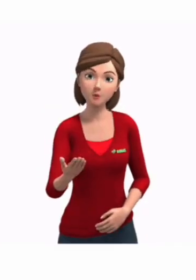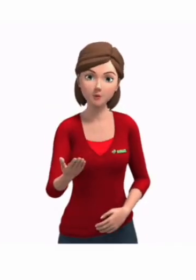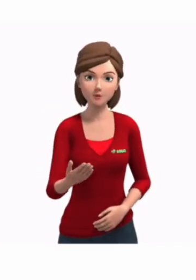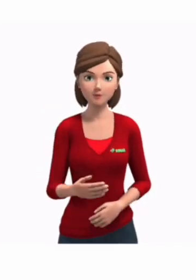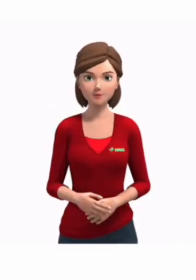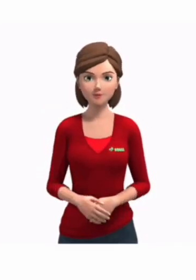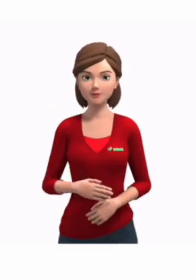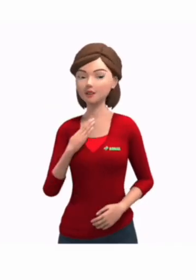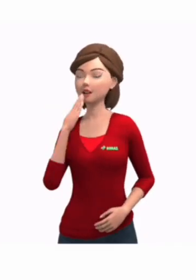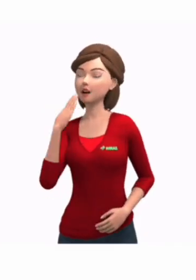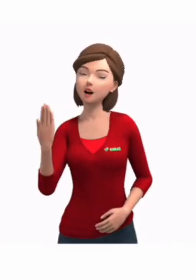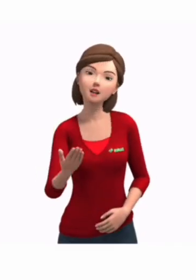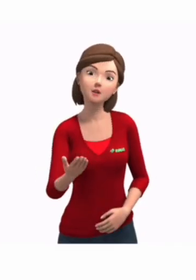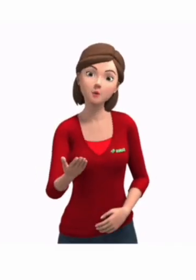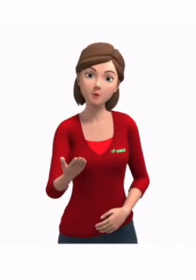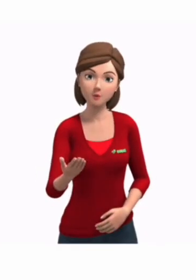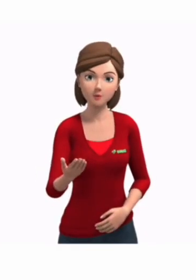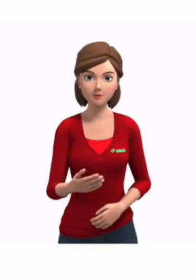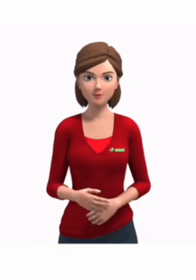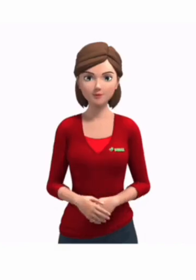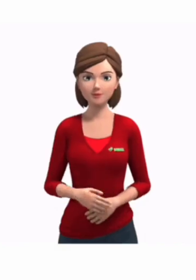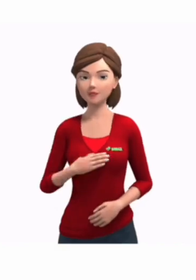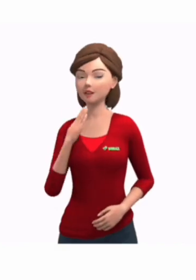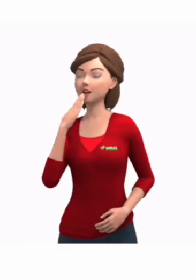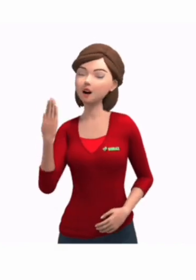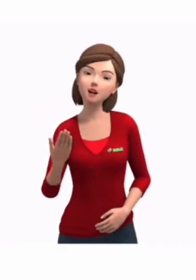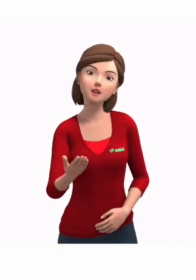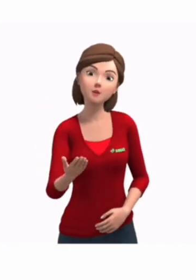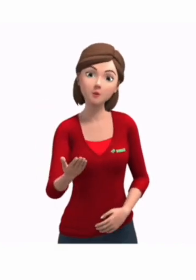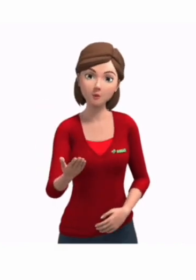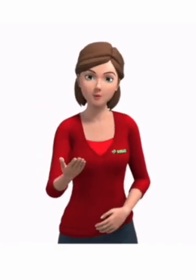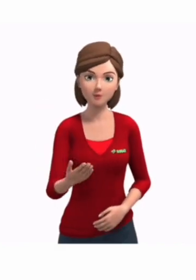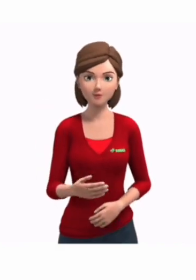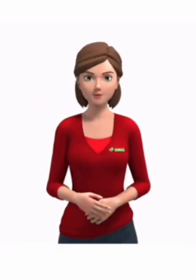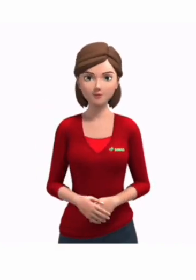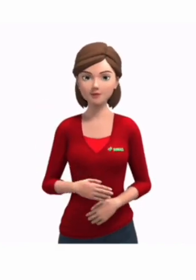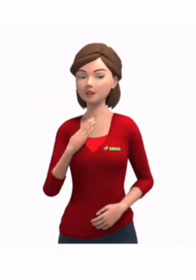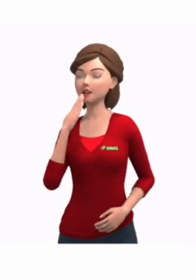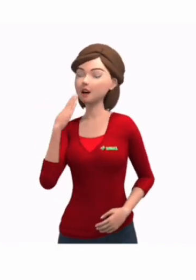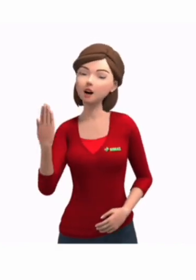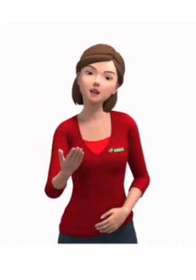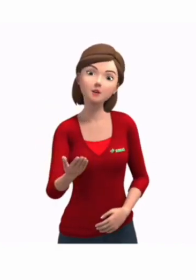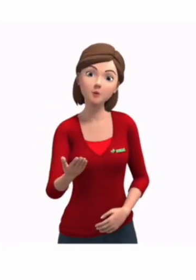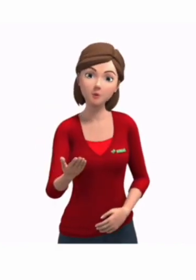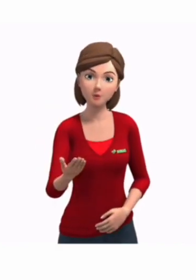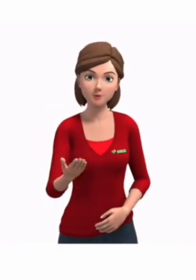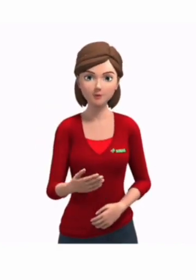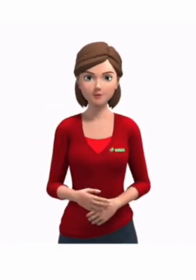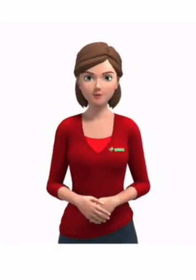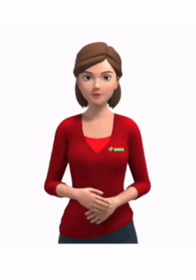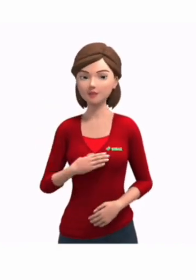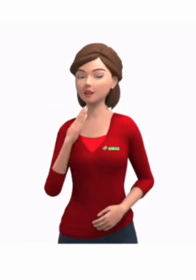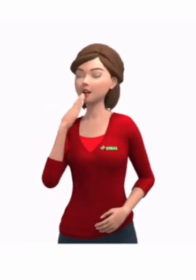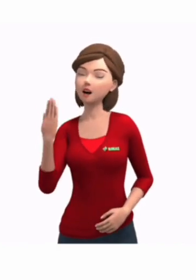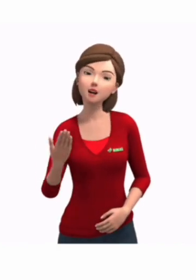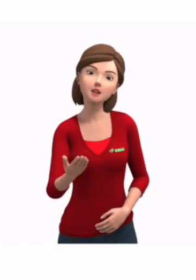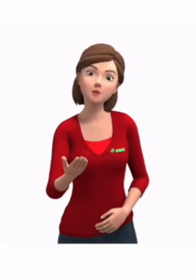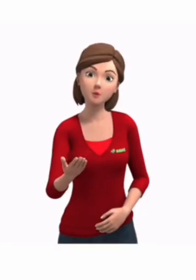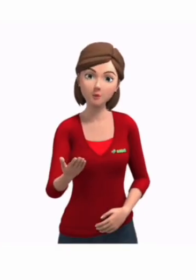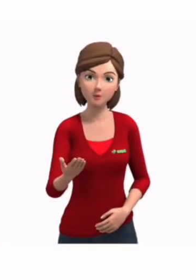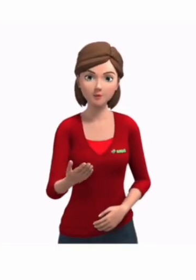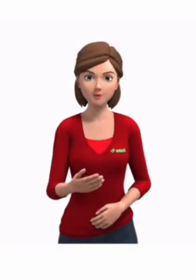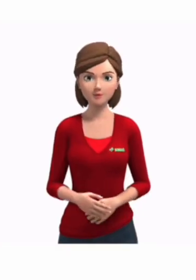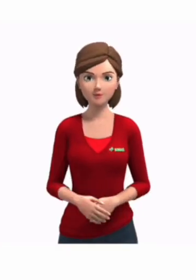Donc, ouais, voilà, et vraiment, c'est pour ça que je dis que c'est vraiment important d'appuyer les